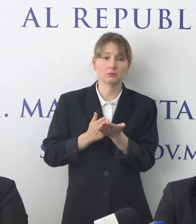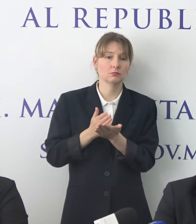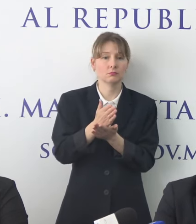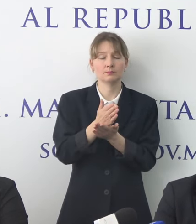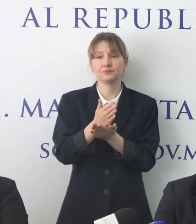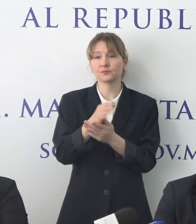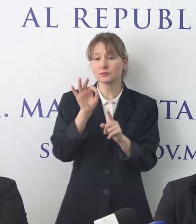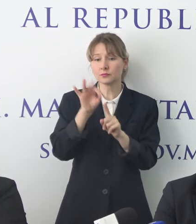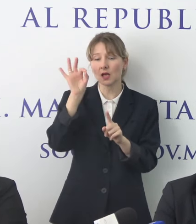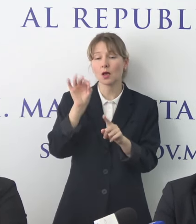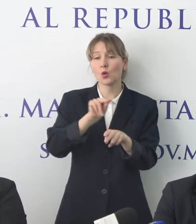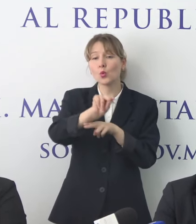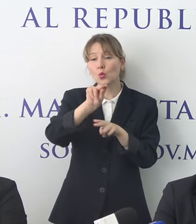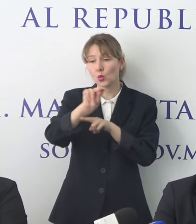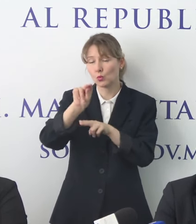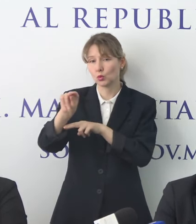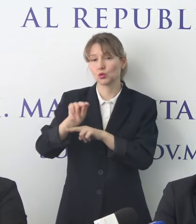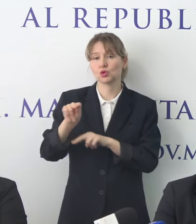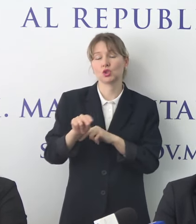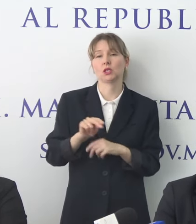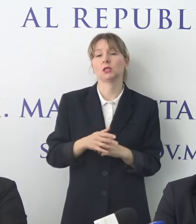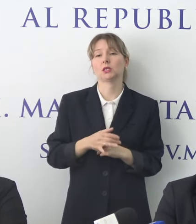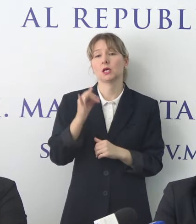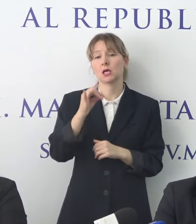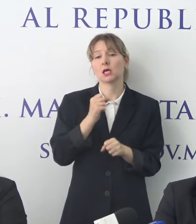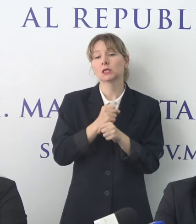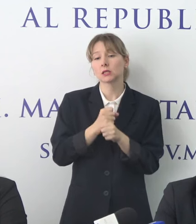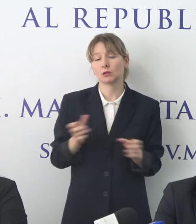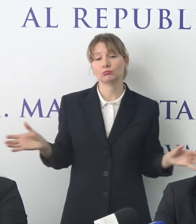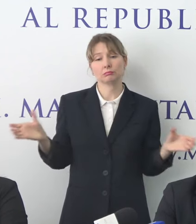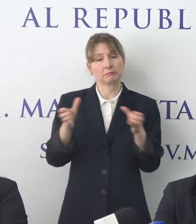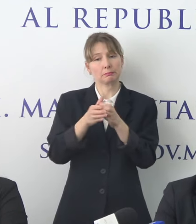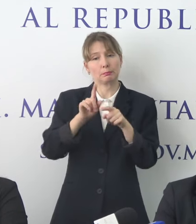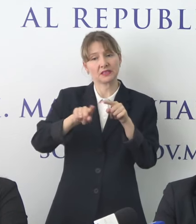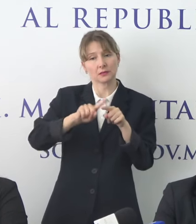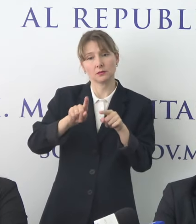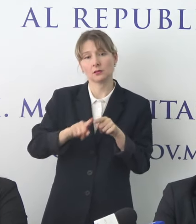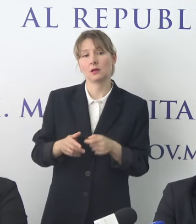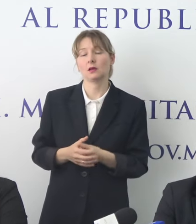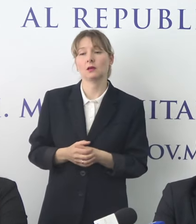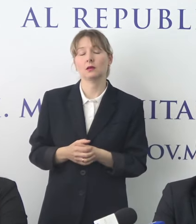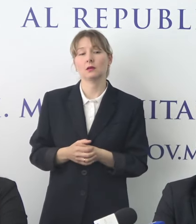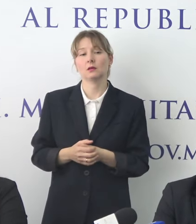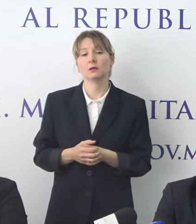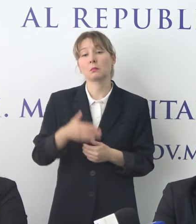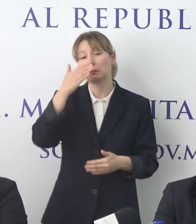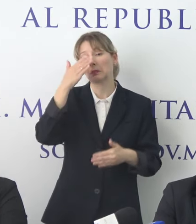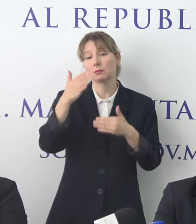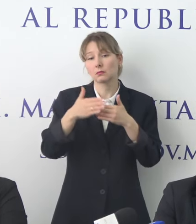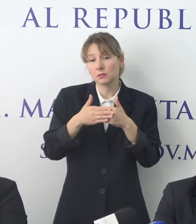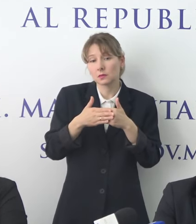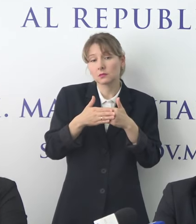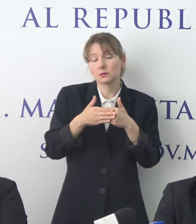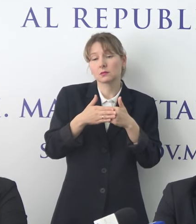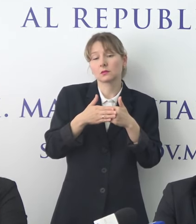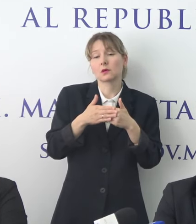instruire, deci trebuie să facem această inserție în comunitate cât mai curând posibil, pentru că noi vorbim, cel